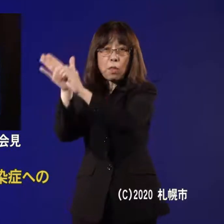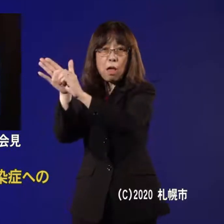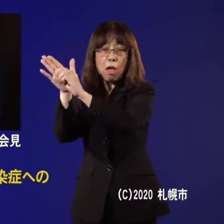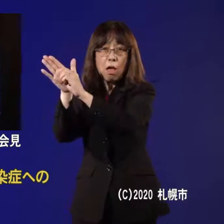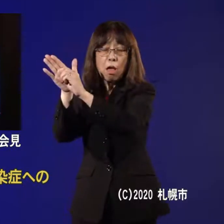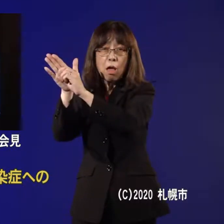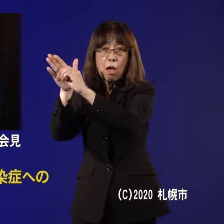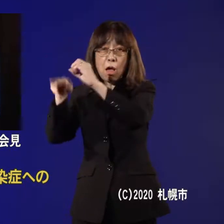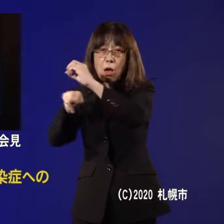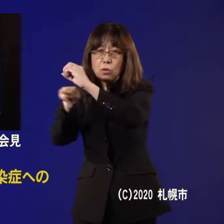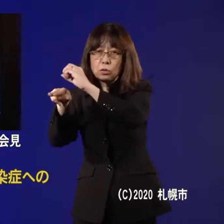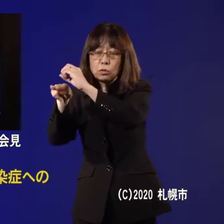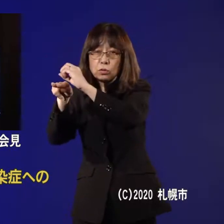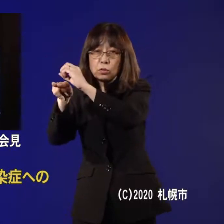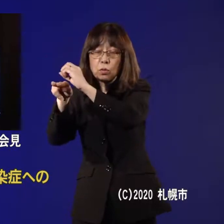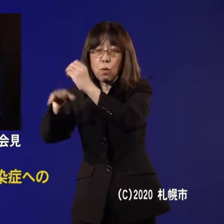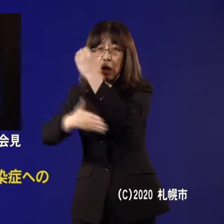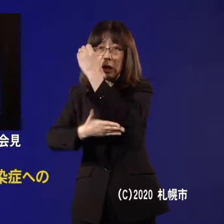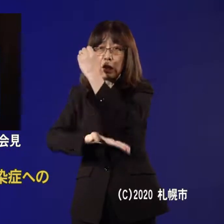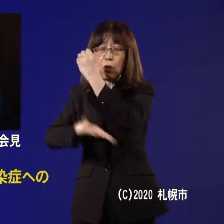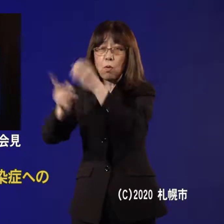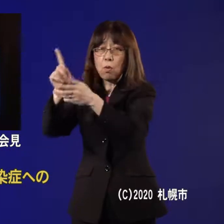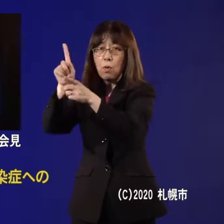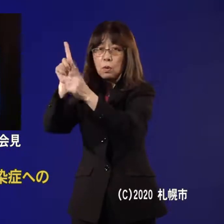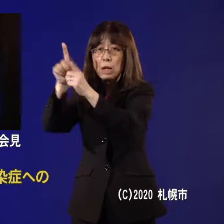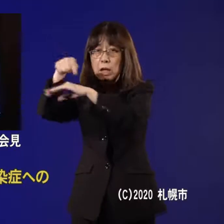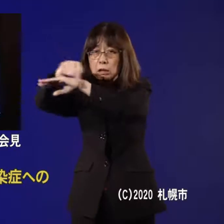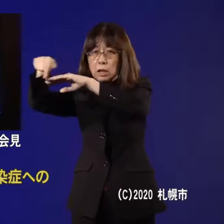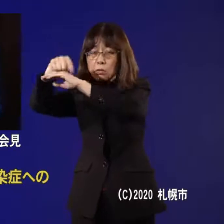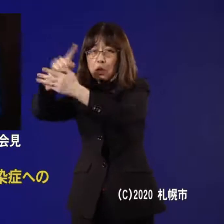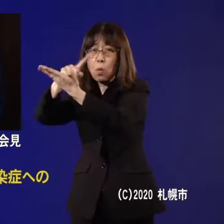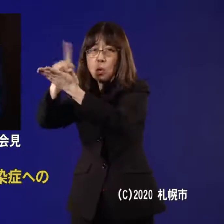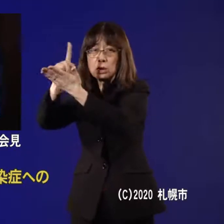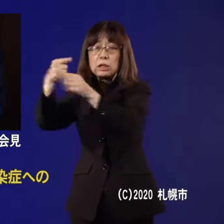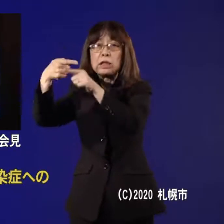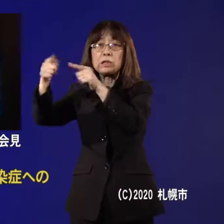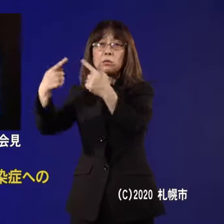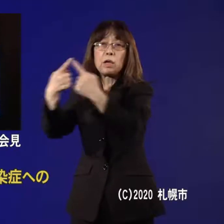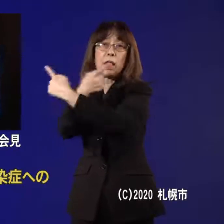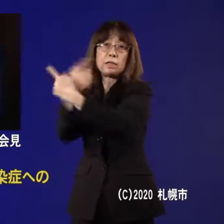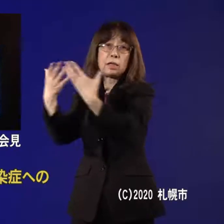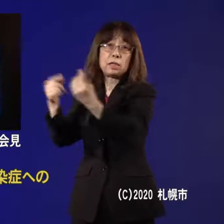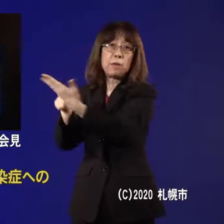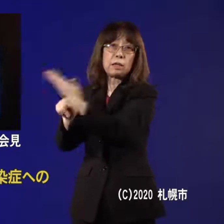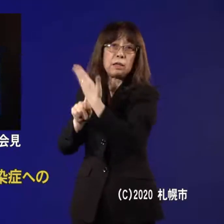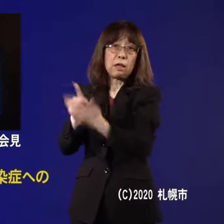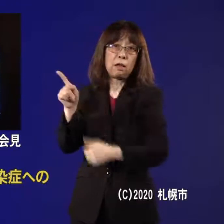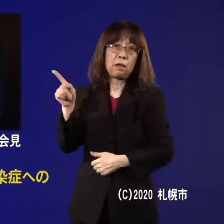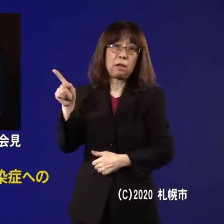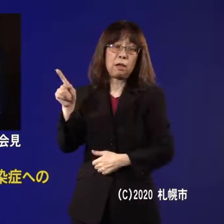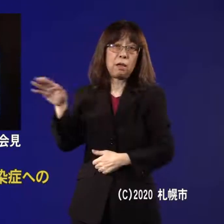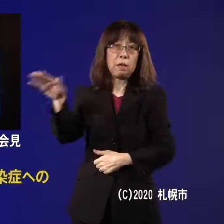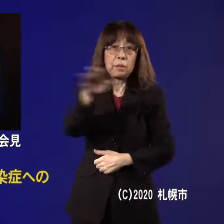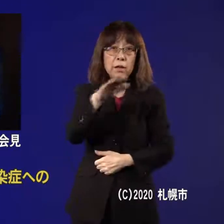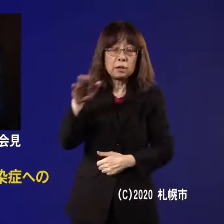対処方針というものが一部改正をされました。これは野口さんご案内の